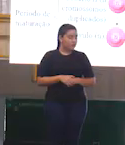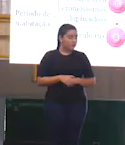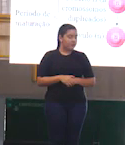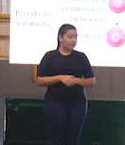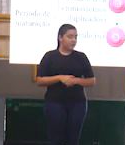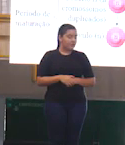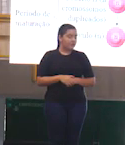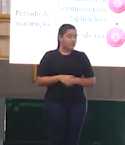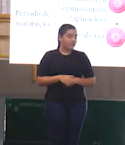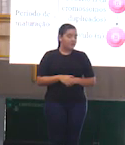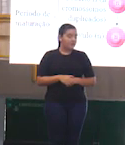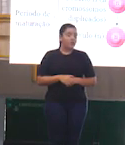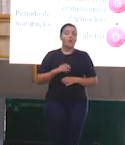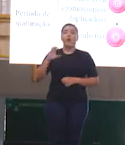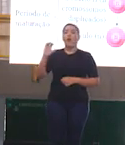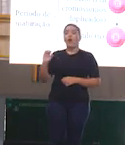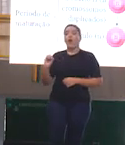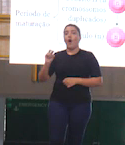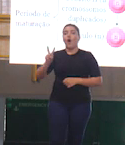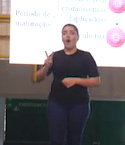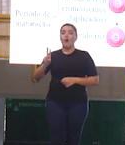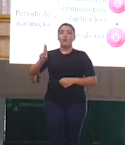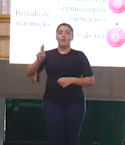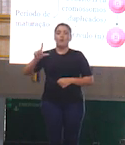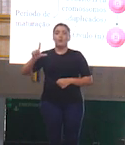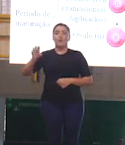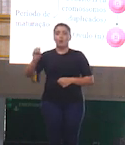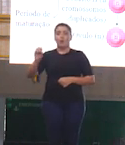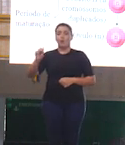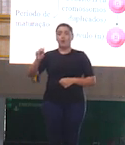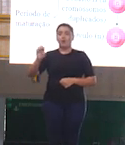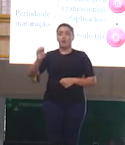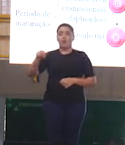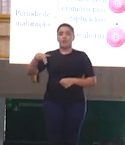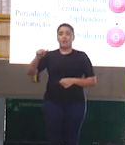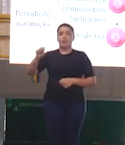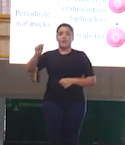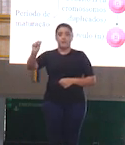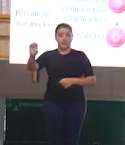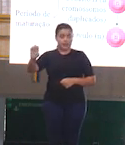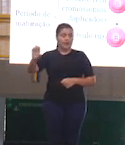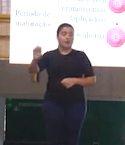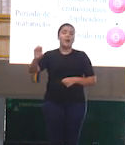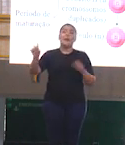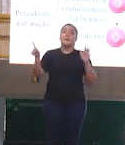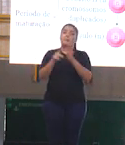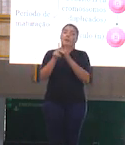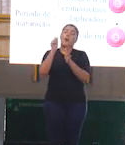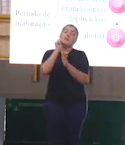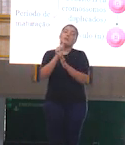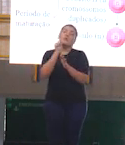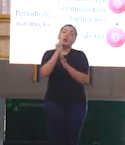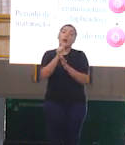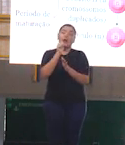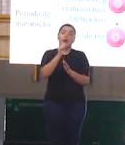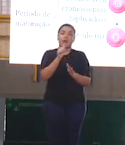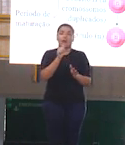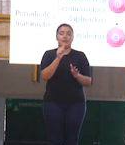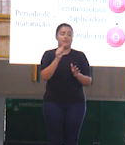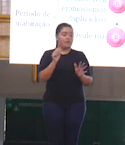Bom, a ovulogênese ou a gametogênese feminina. Você vê